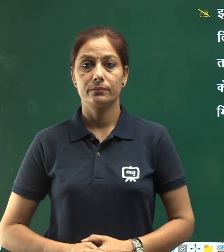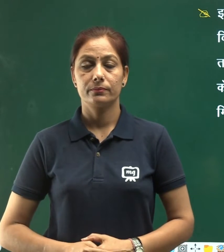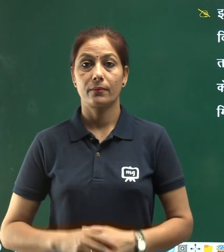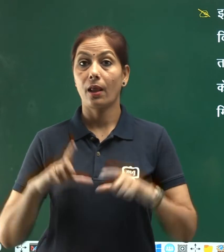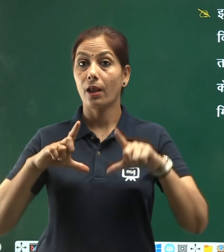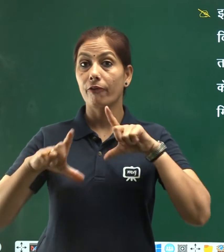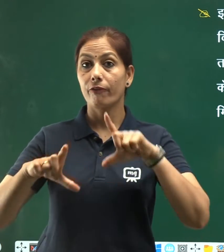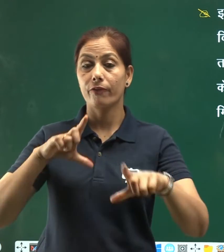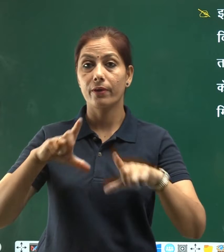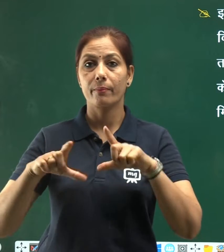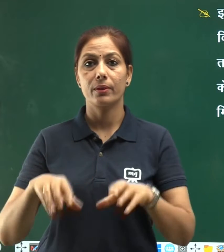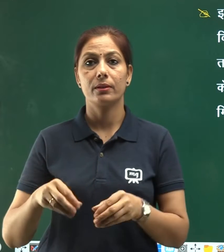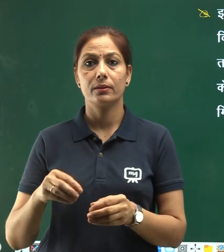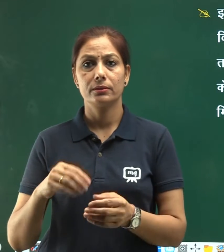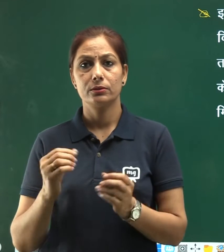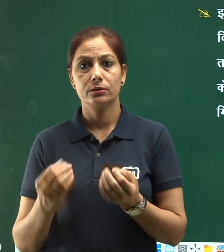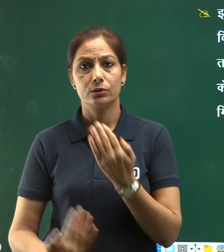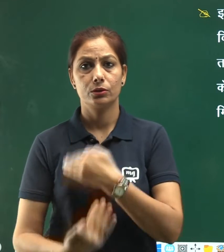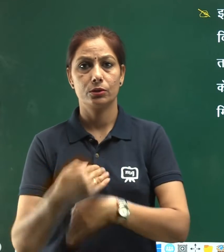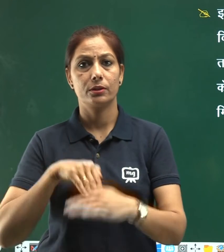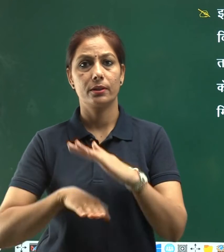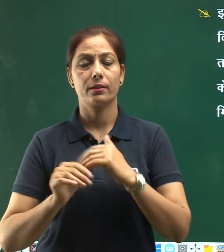विज्ञापन दिए गए,